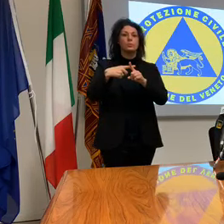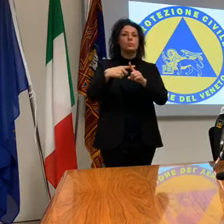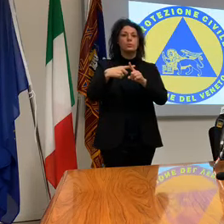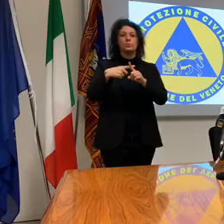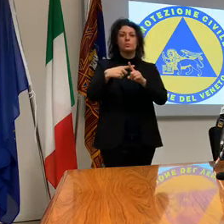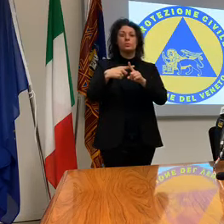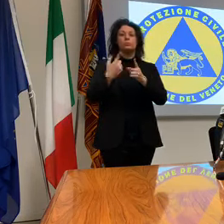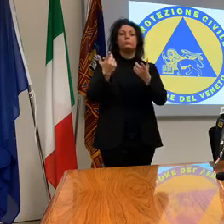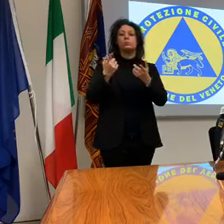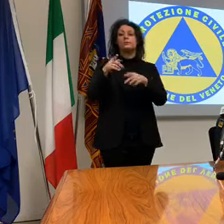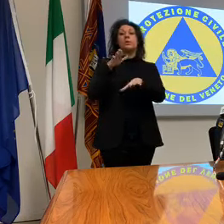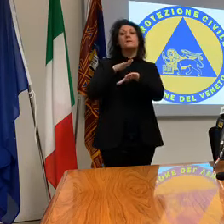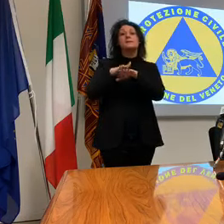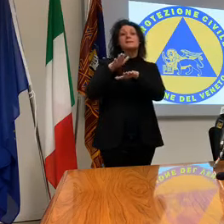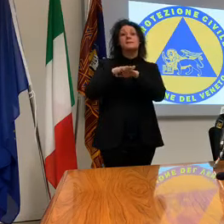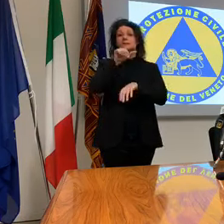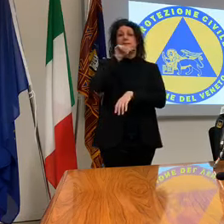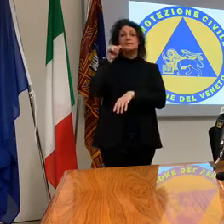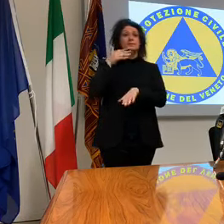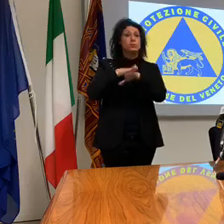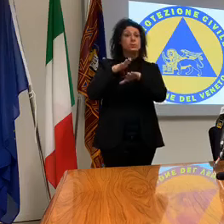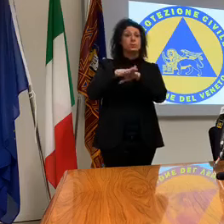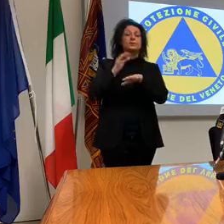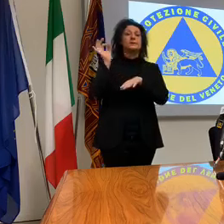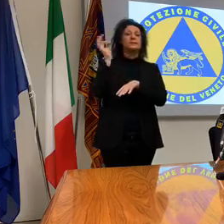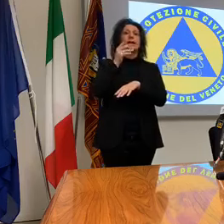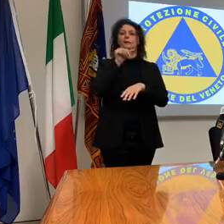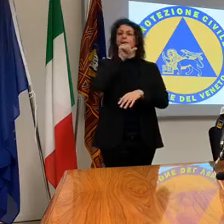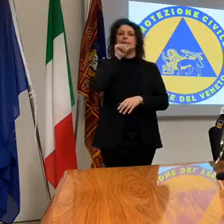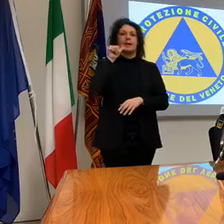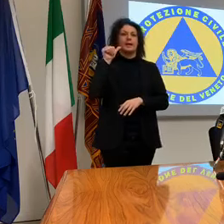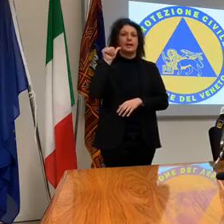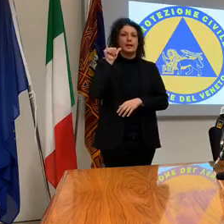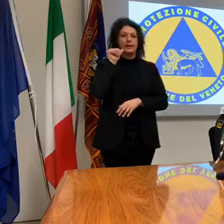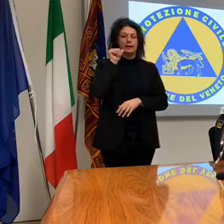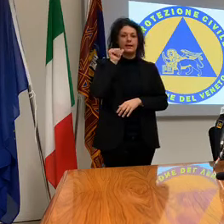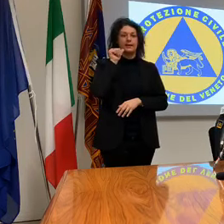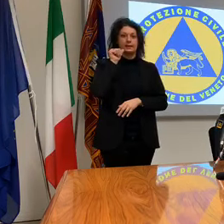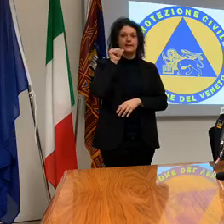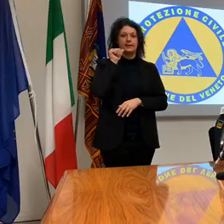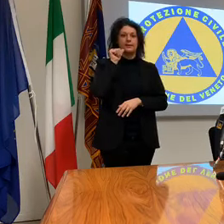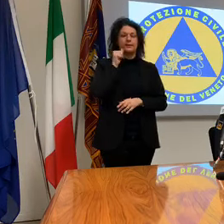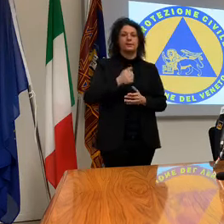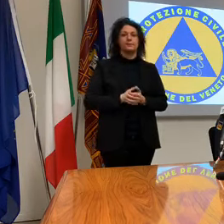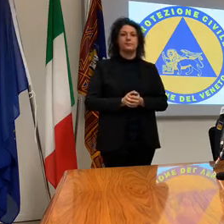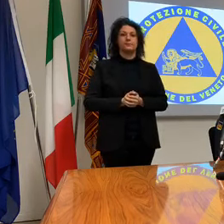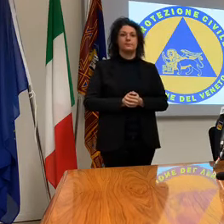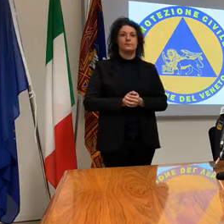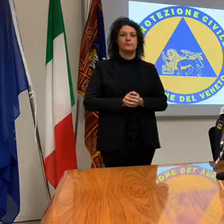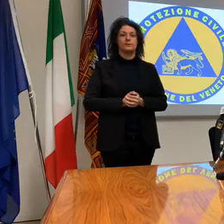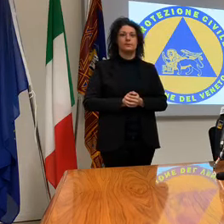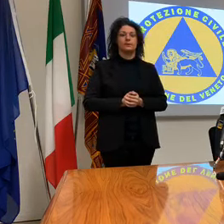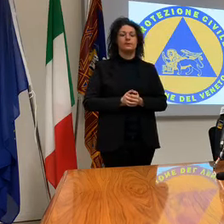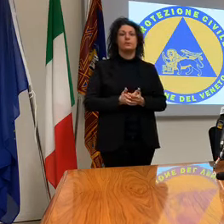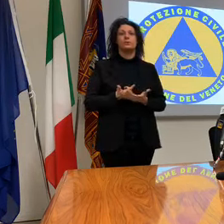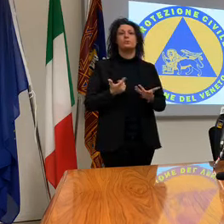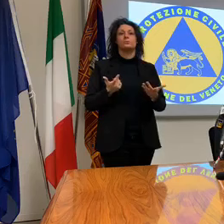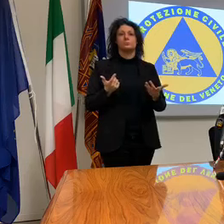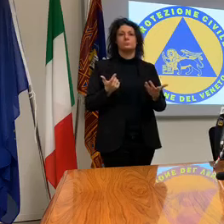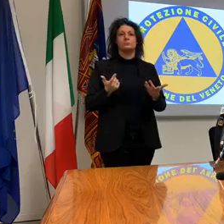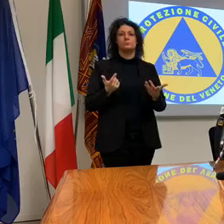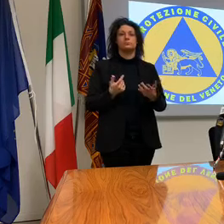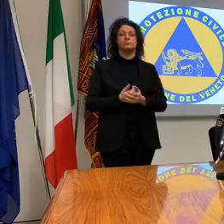utilizzati qualora vi fosse la necessità, laddove ci fossero delle strutture ospedaliere, diciamo così, standard o